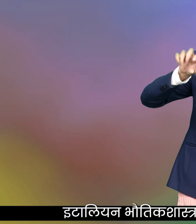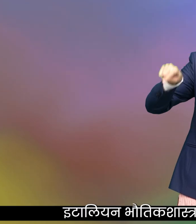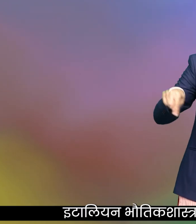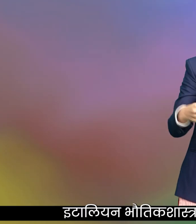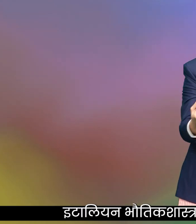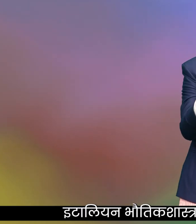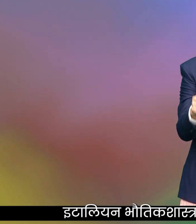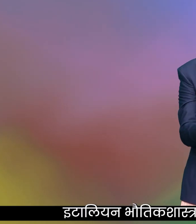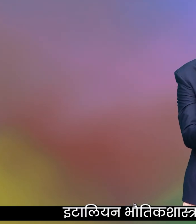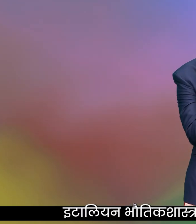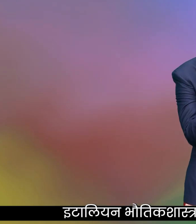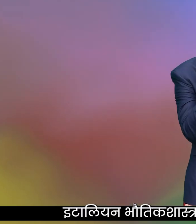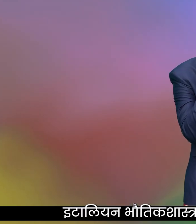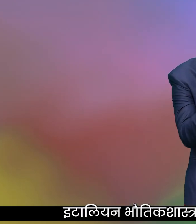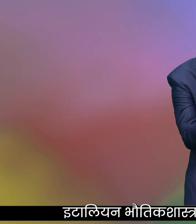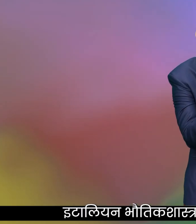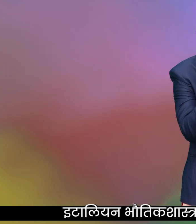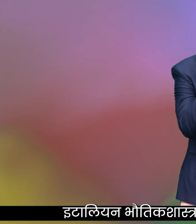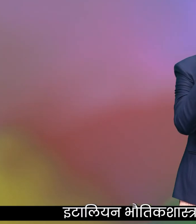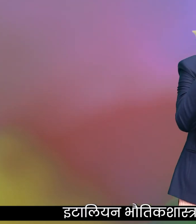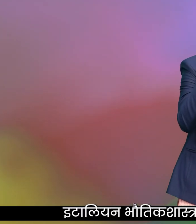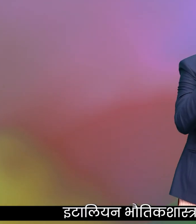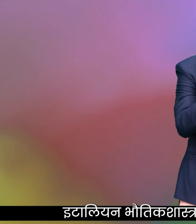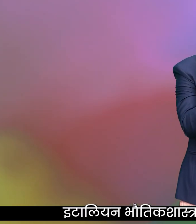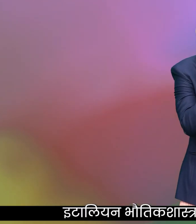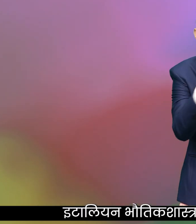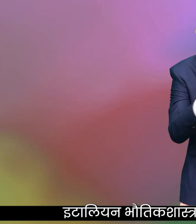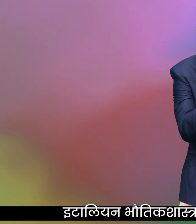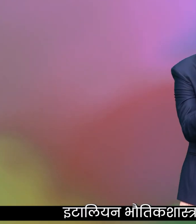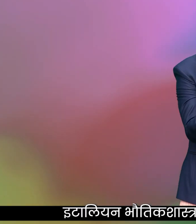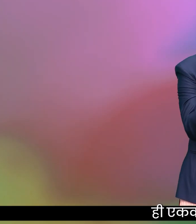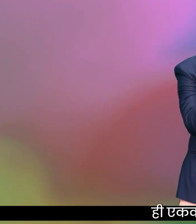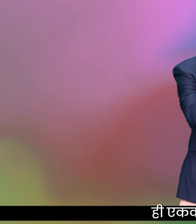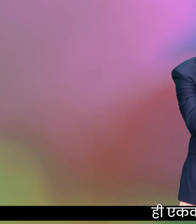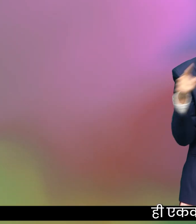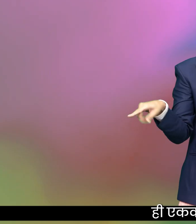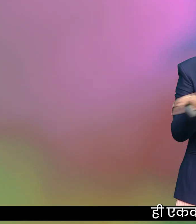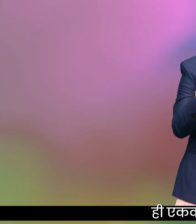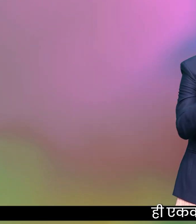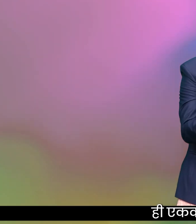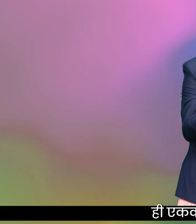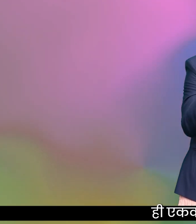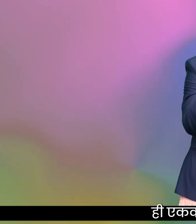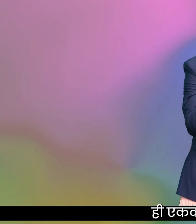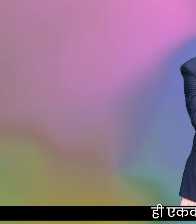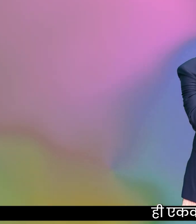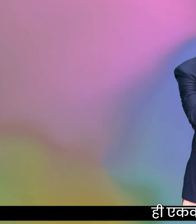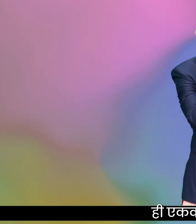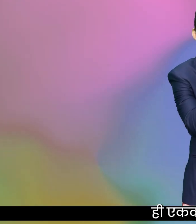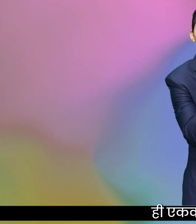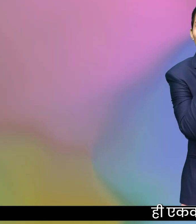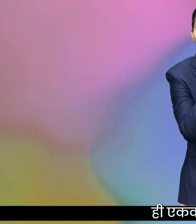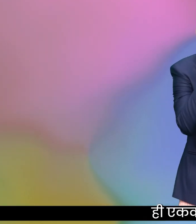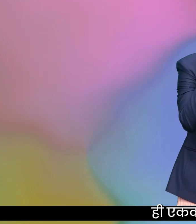इटालियन भौतिकशास्त्रज्ञ अलेस्सँड्रो व्होल्टा यांच्या सन्मानार्थ ही एकक ठेवण्यात आलेली आहेत.